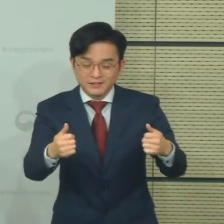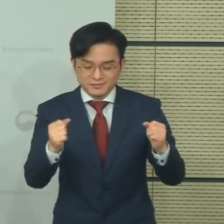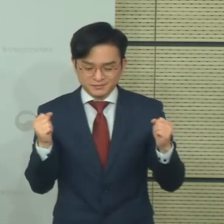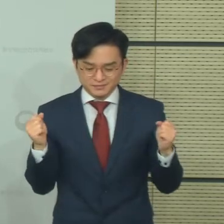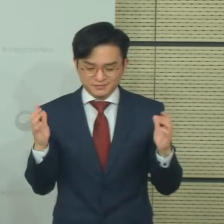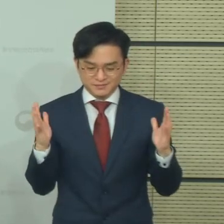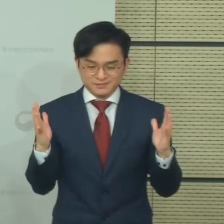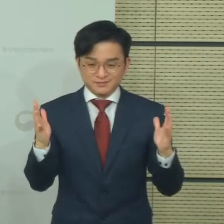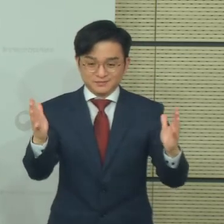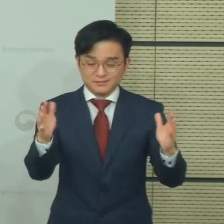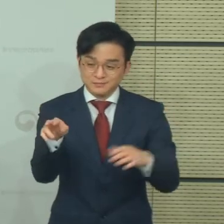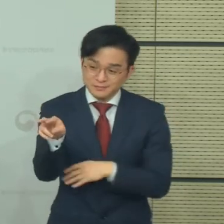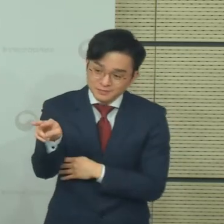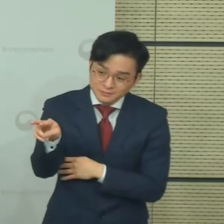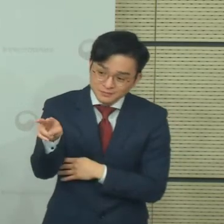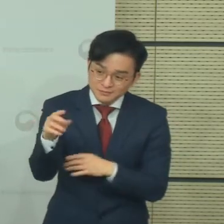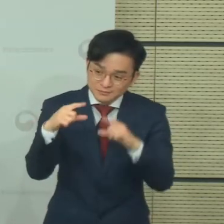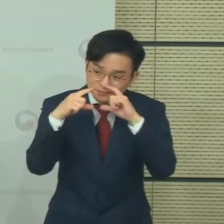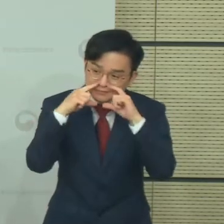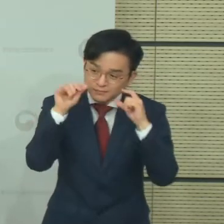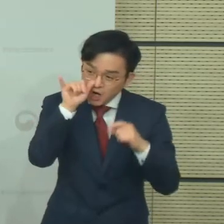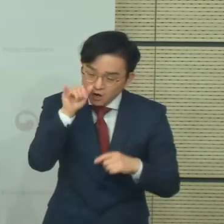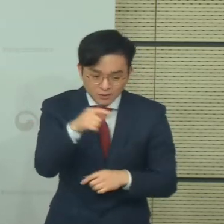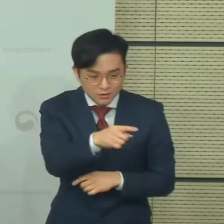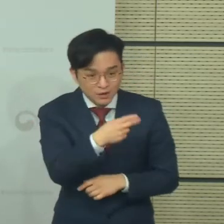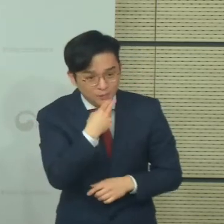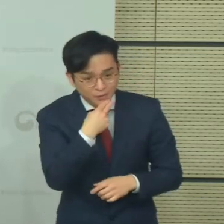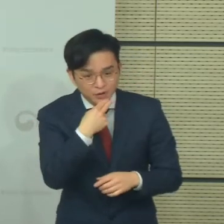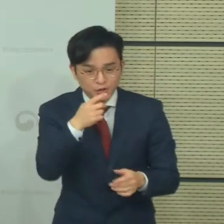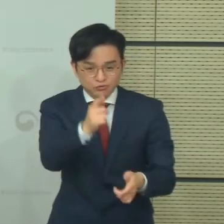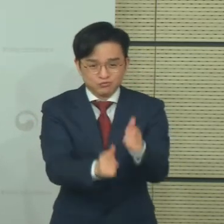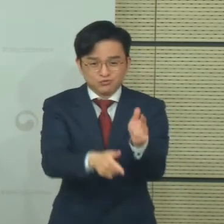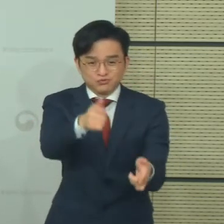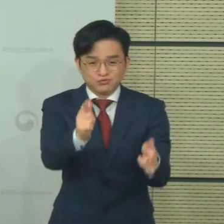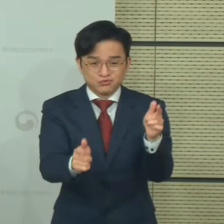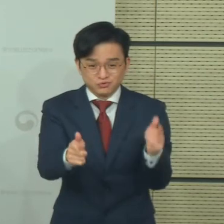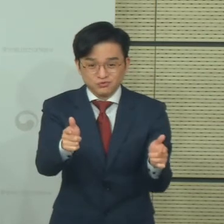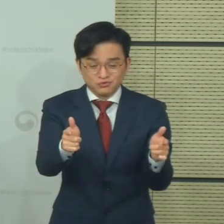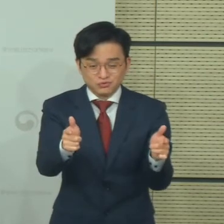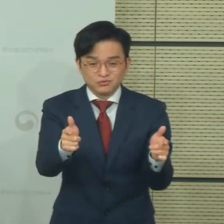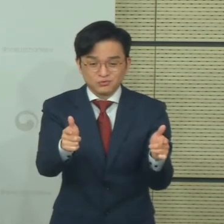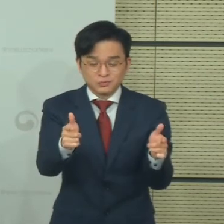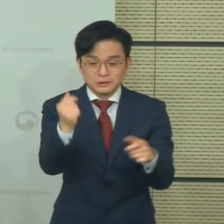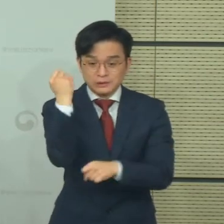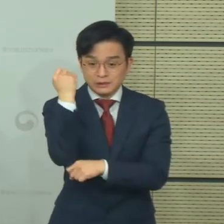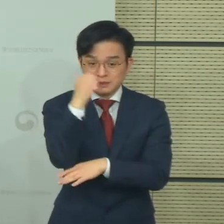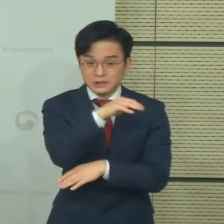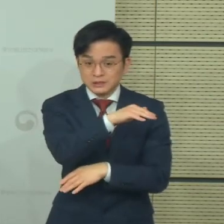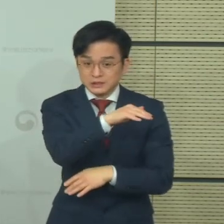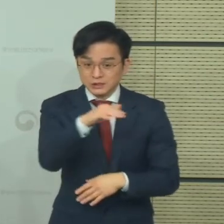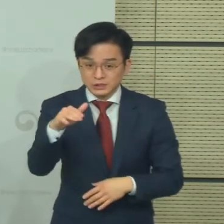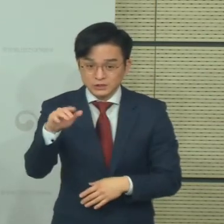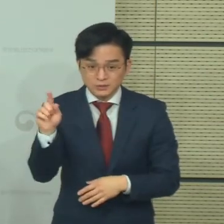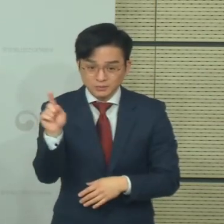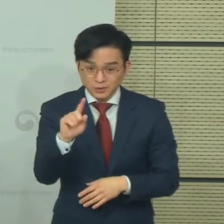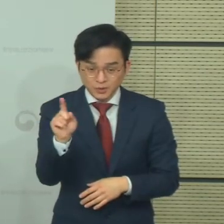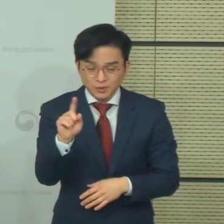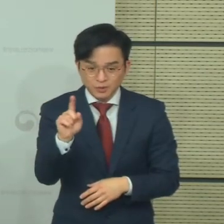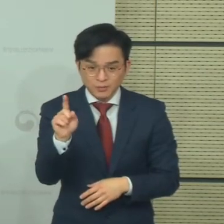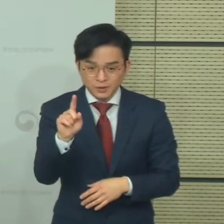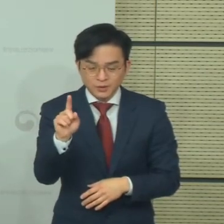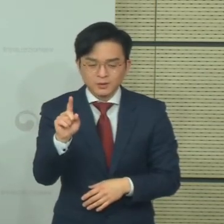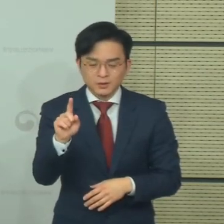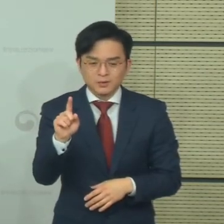누구는 마스크를 안 쓰고 하는 부분들이 있을 수가 있기 때문에 당시로서는 마스크를 쓰지